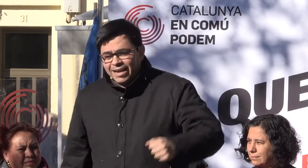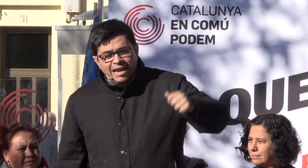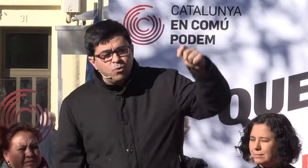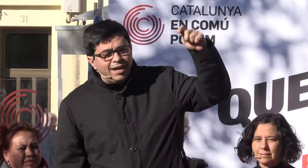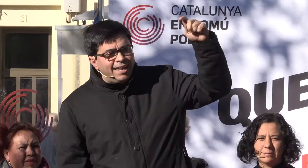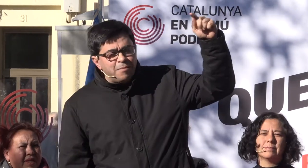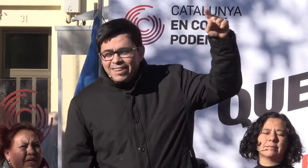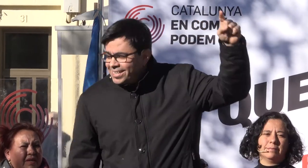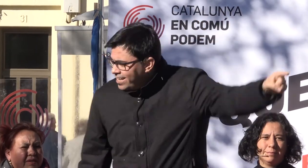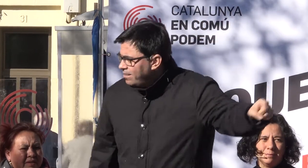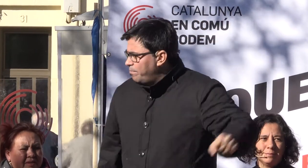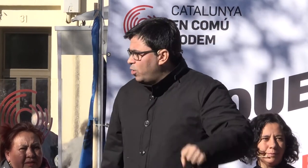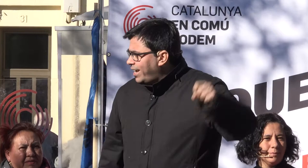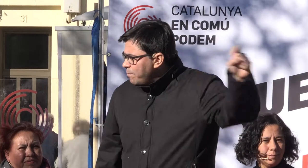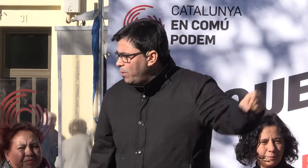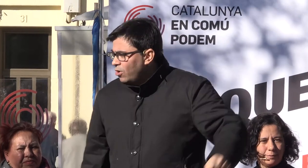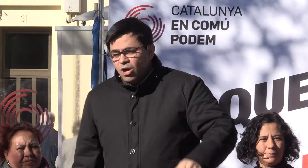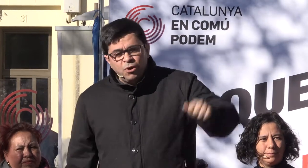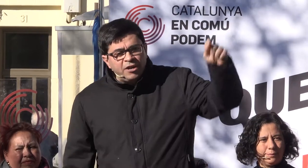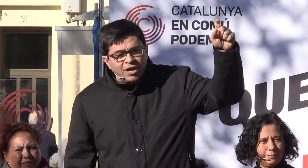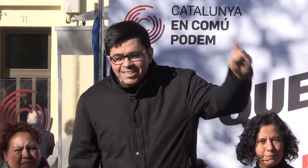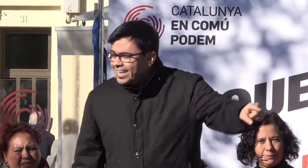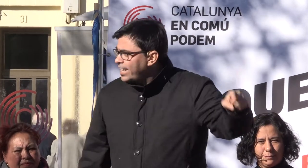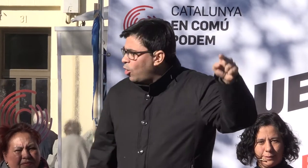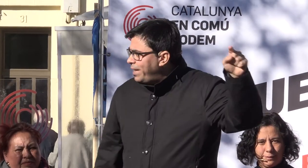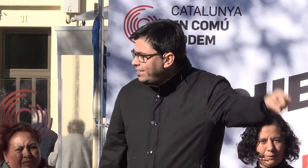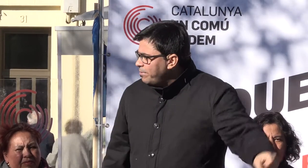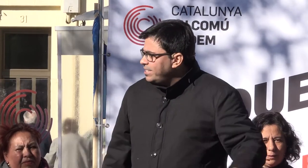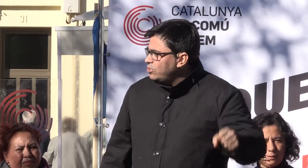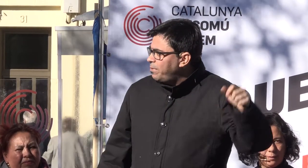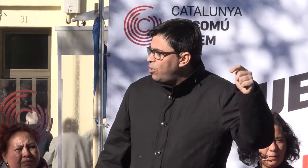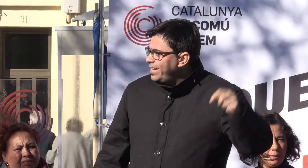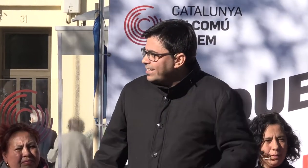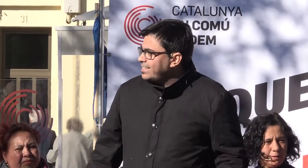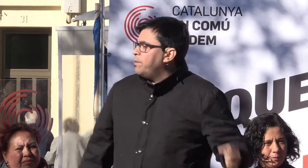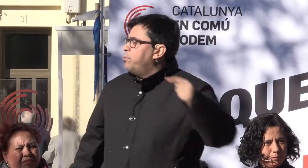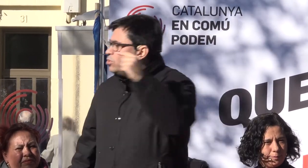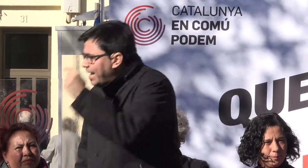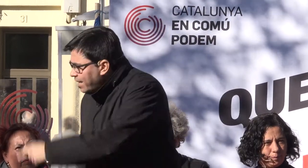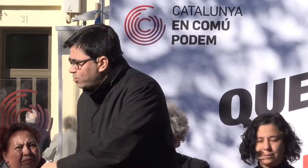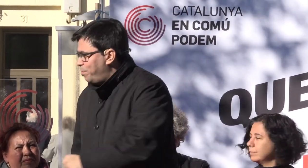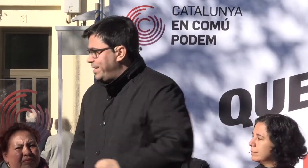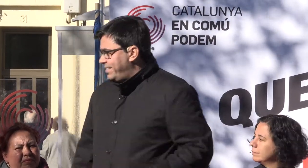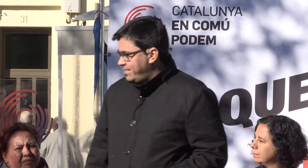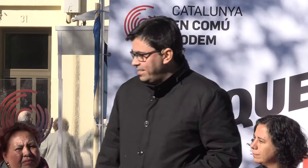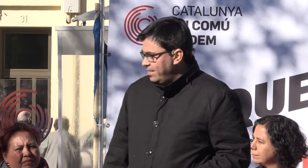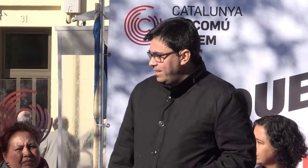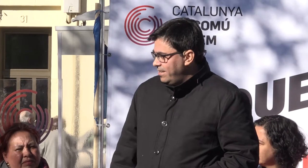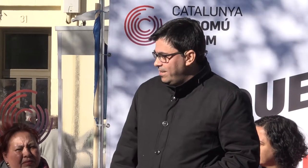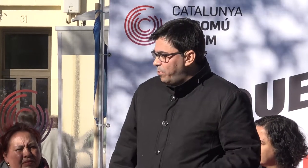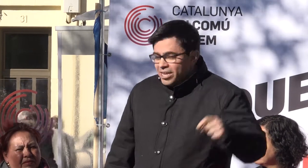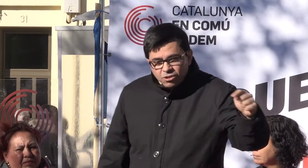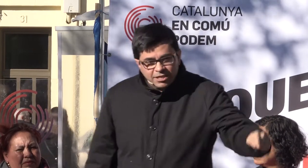para que las mujeres de medellín por ejemplo puedan organizarse en cooperativas y no se vean obligadas a ser expulsadas de sus países